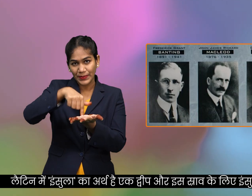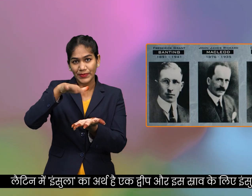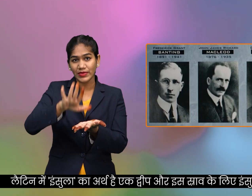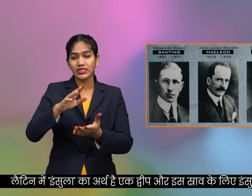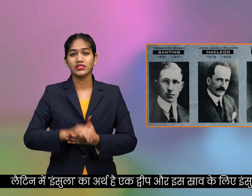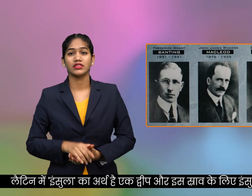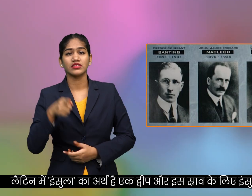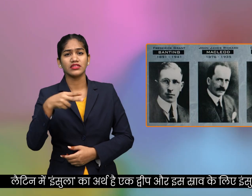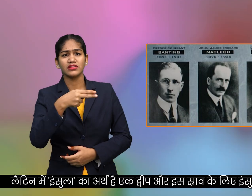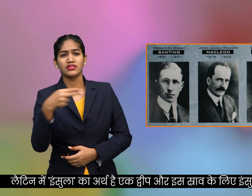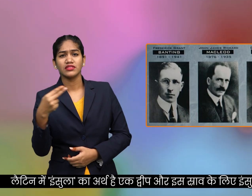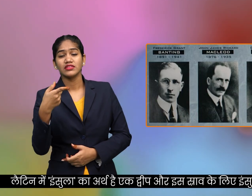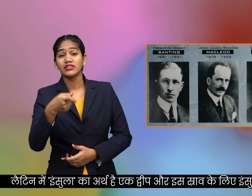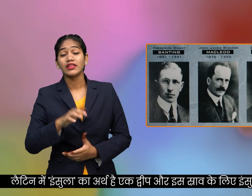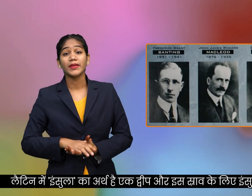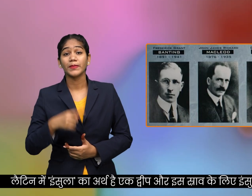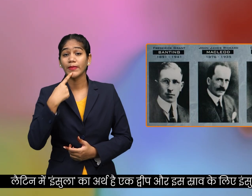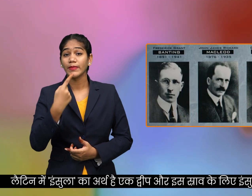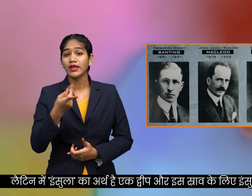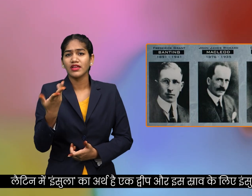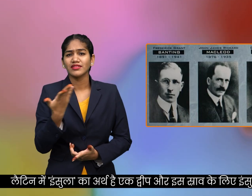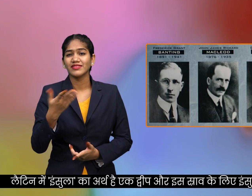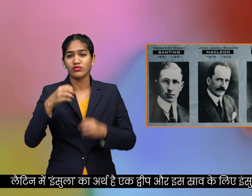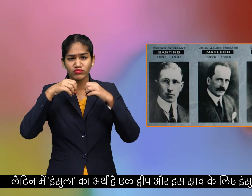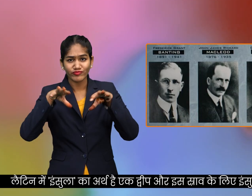नाम रखा गया।